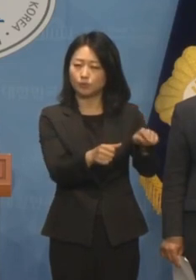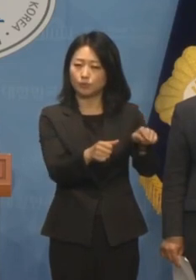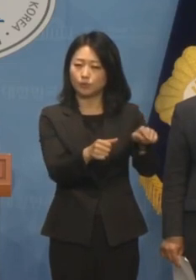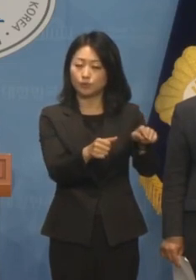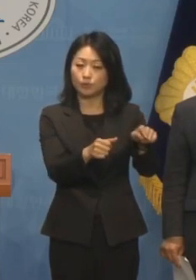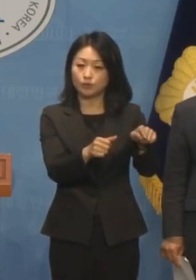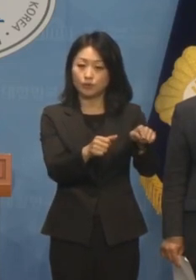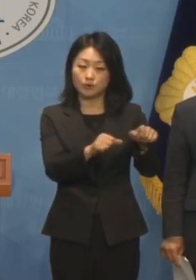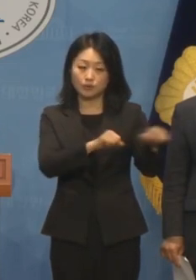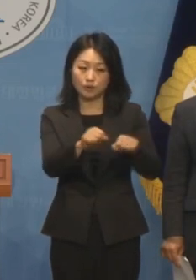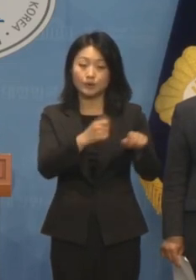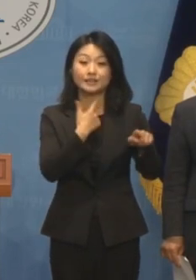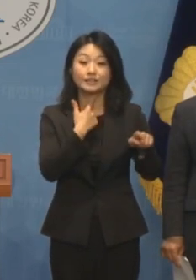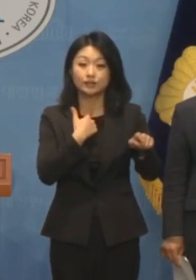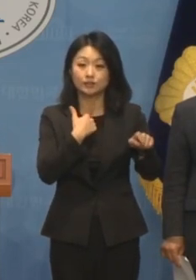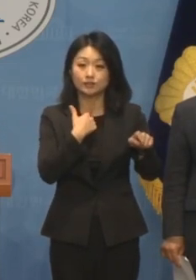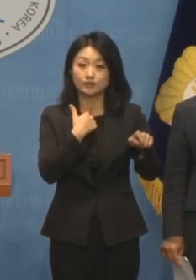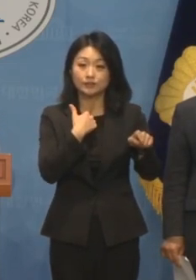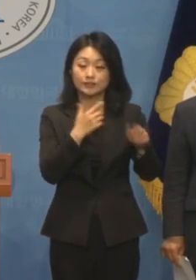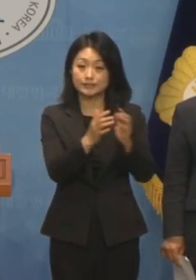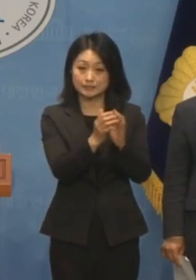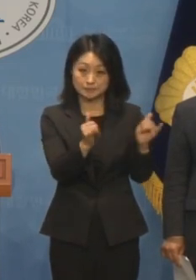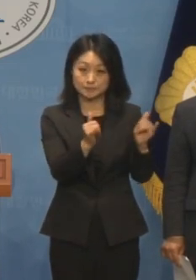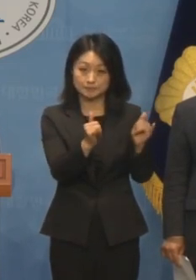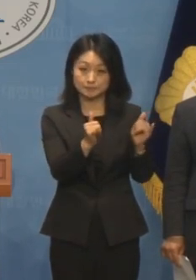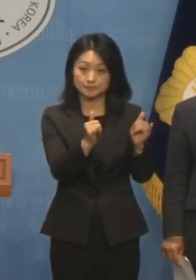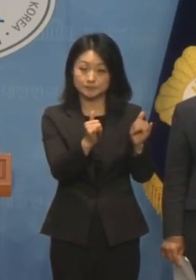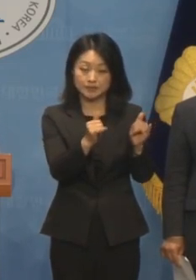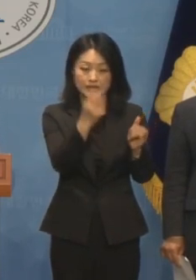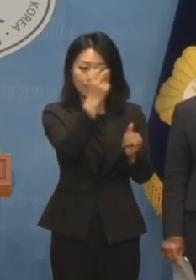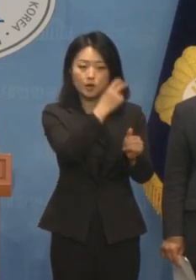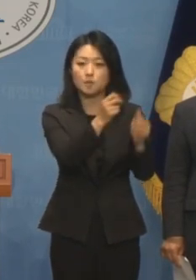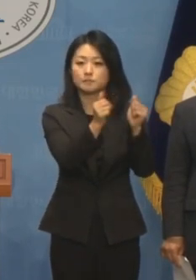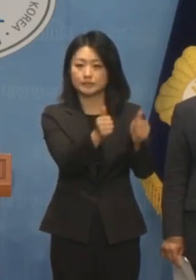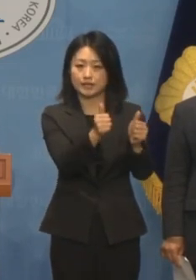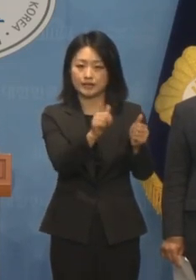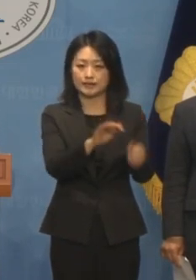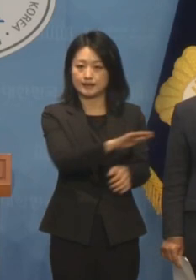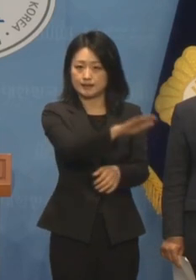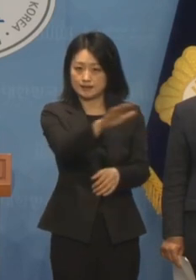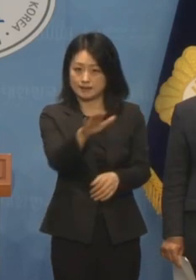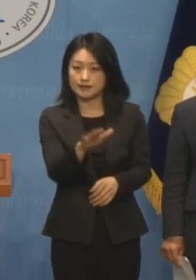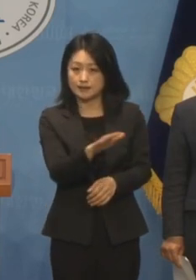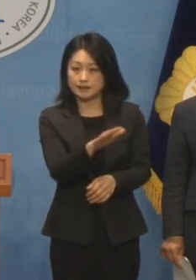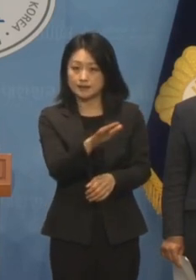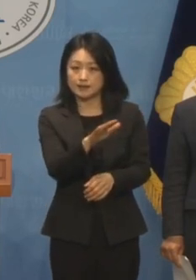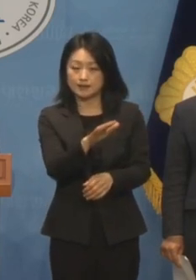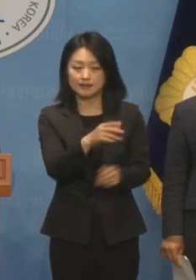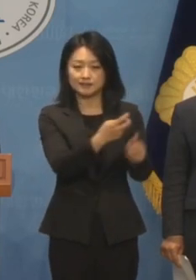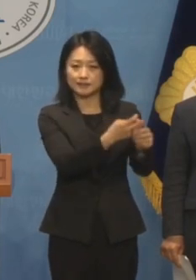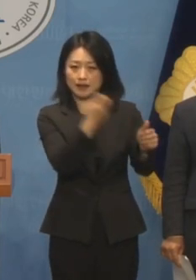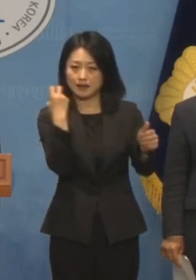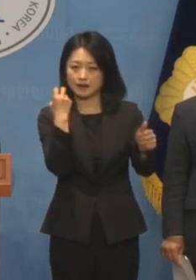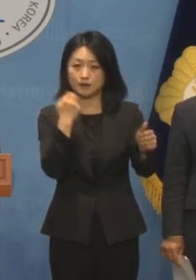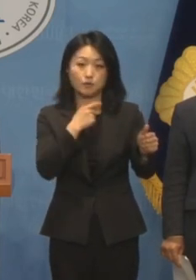나섰던, 앞장섰던 혹은 주도했던 그런 검사들에 대한 탄핵과 징계